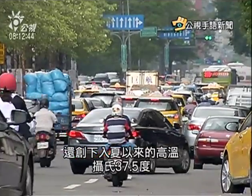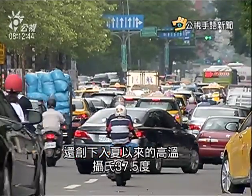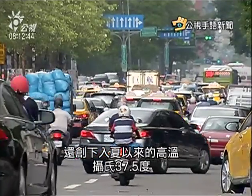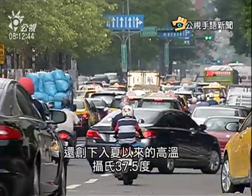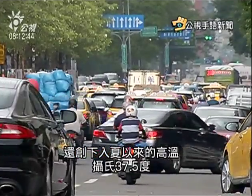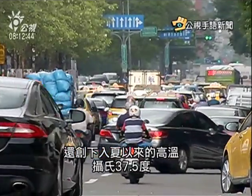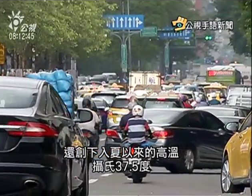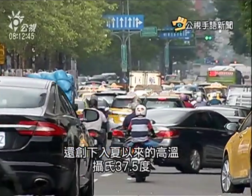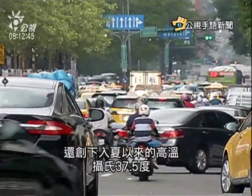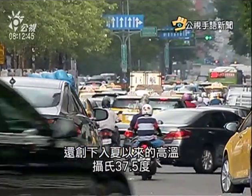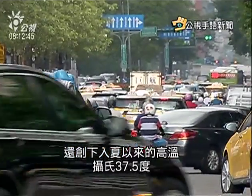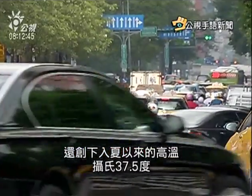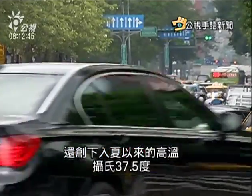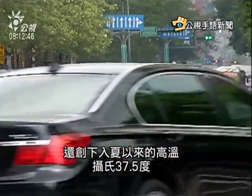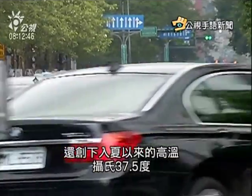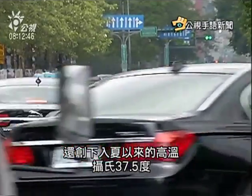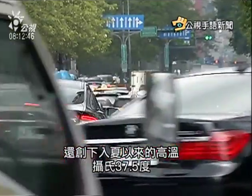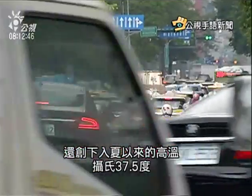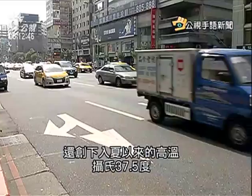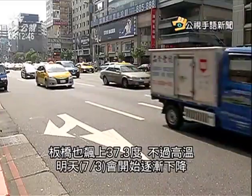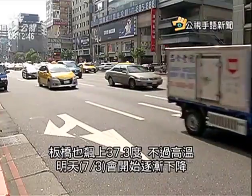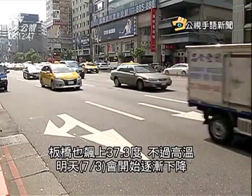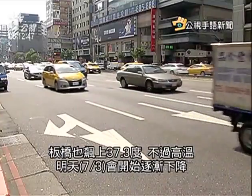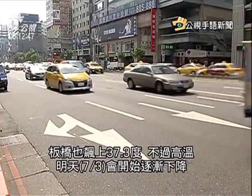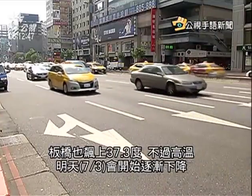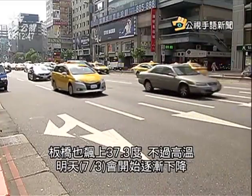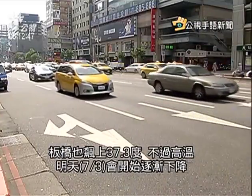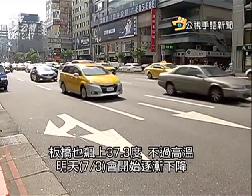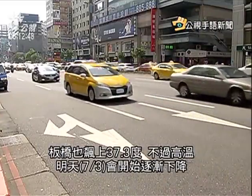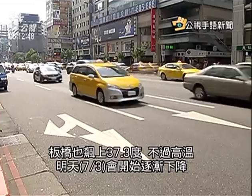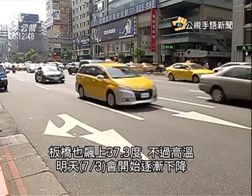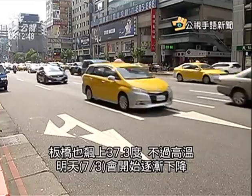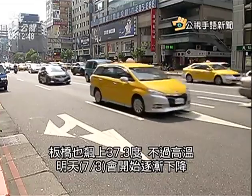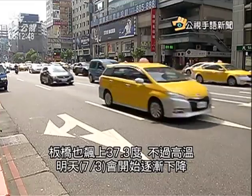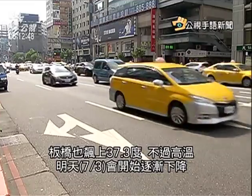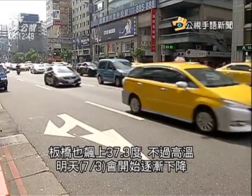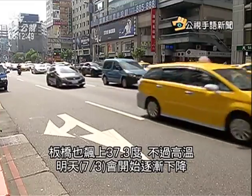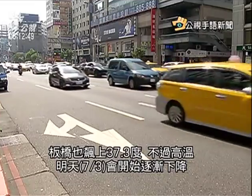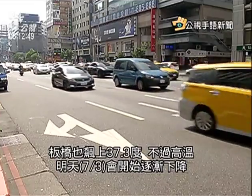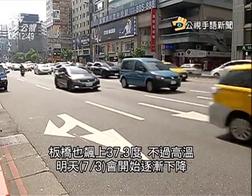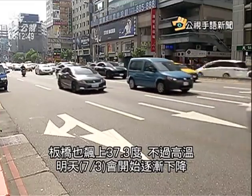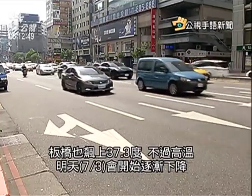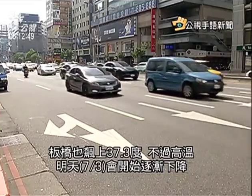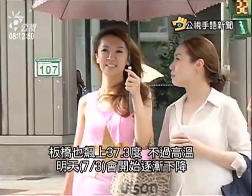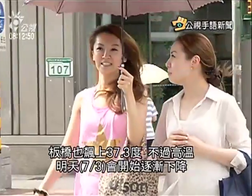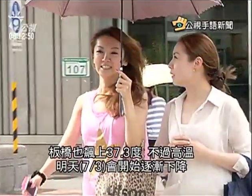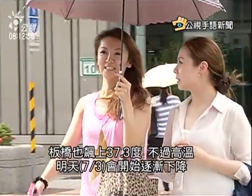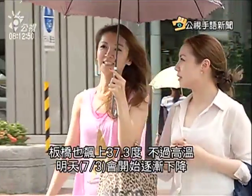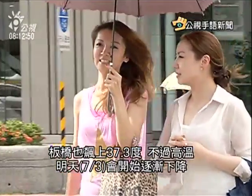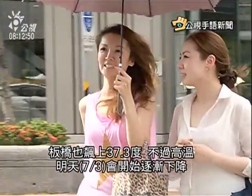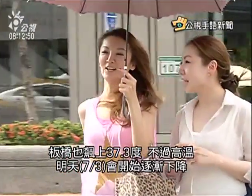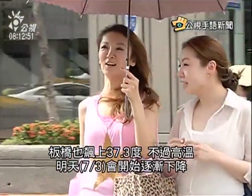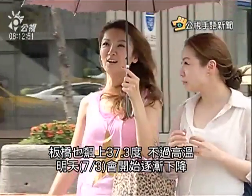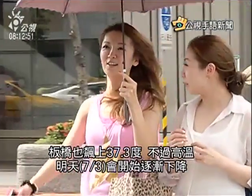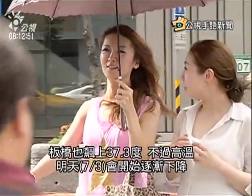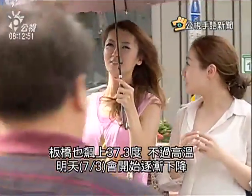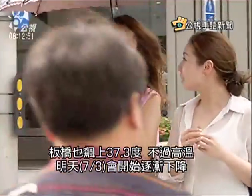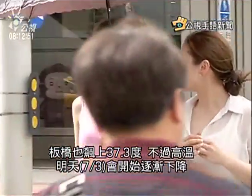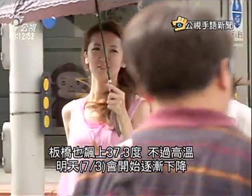温，摄氏37.5度，板桥也飙上37.3度。不过高温明天会开始逐渐下降。 预